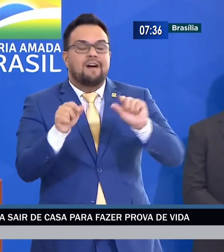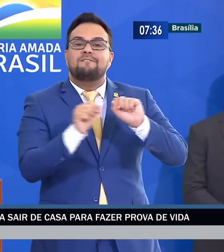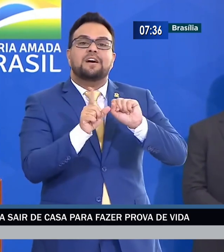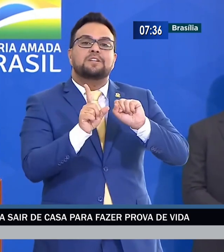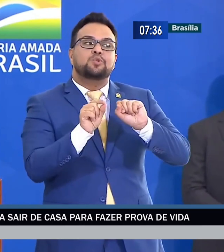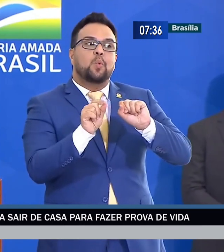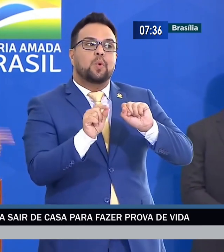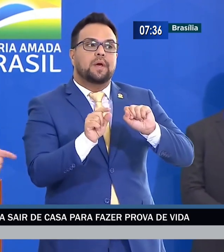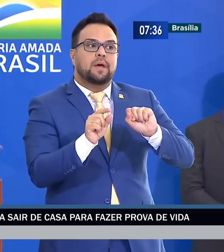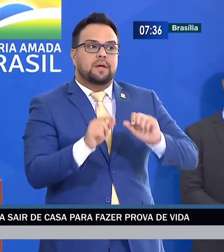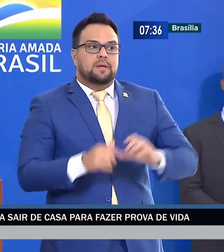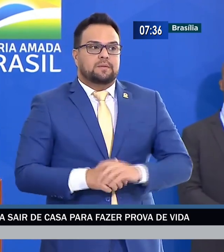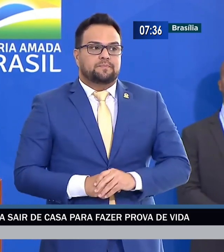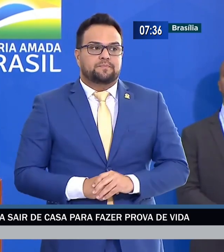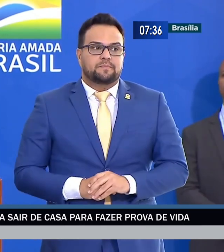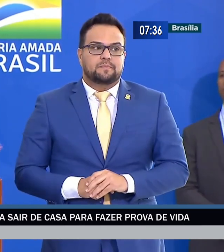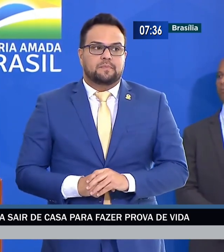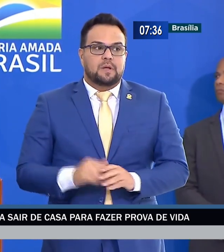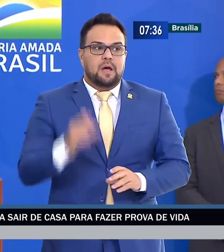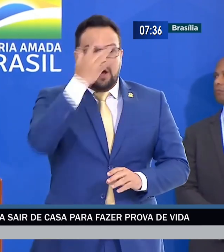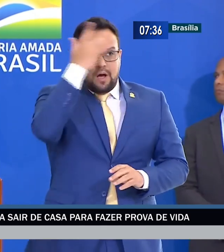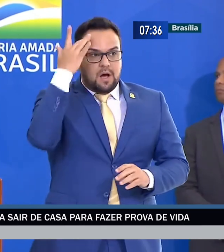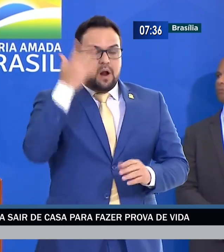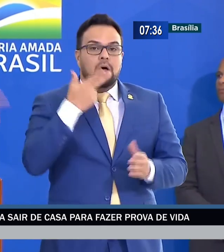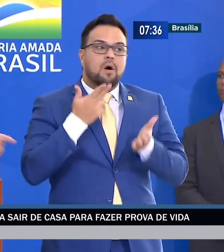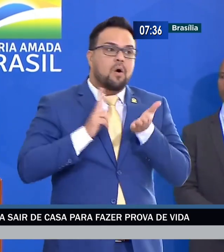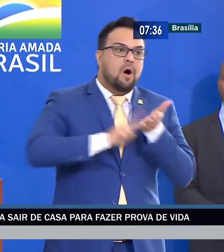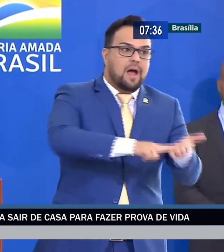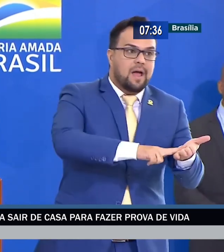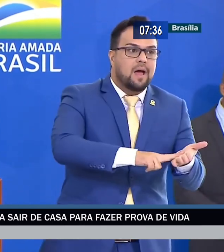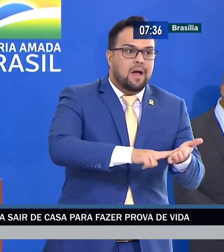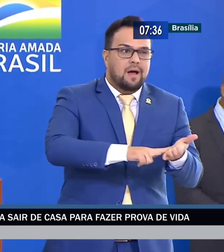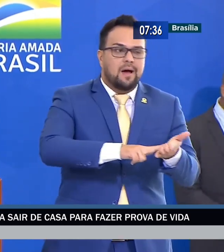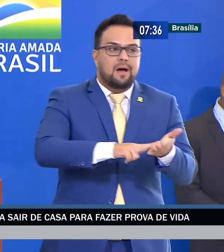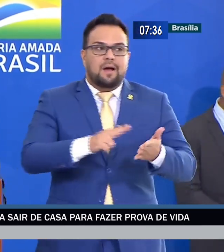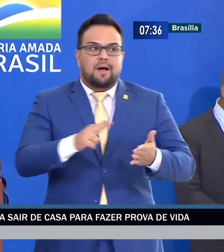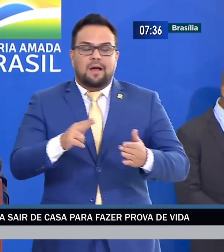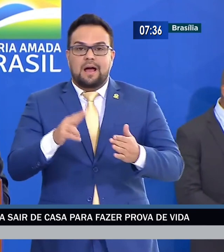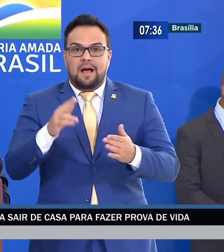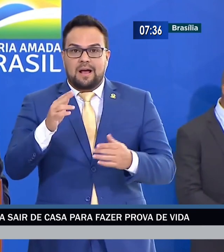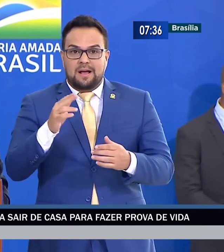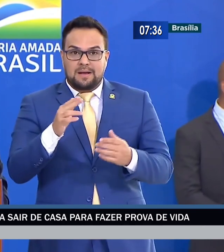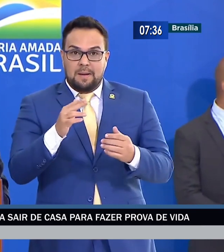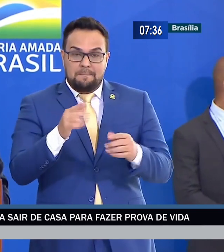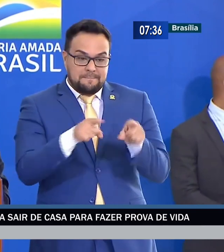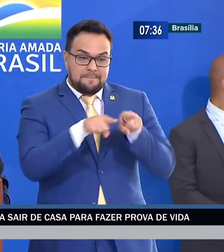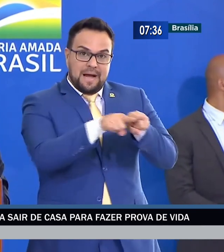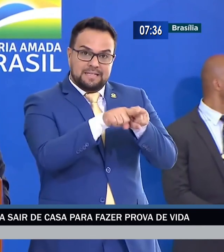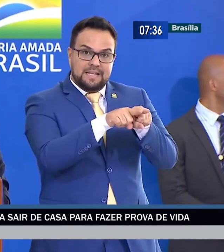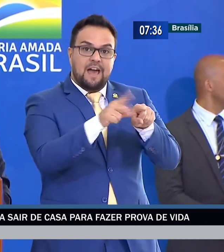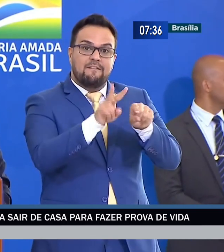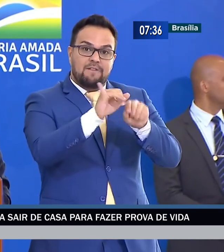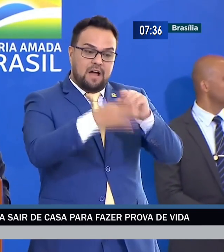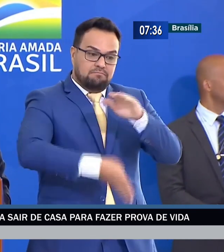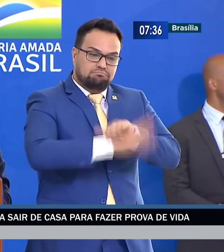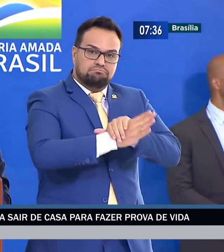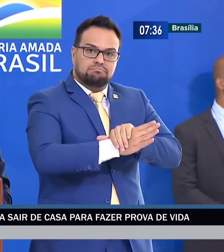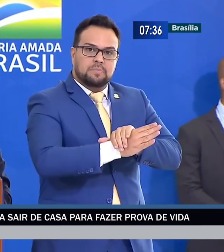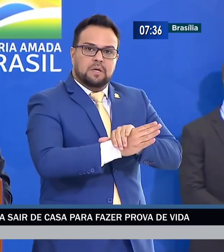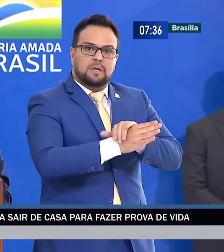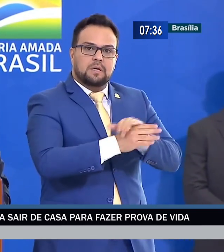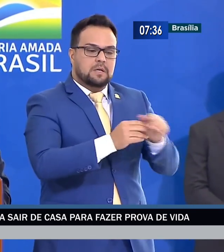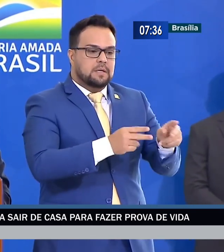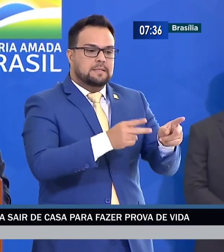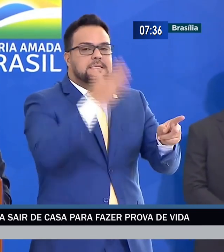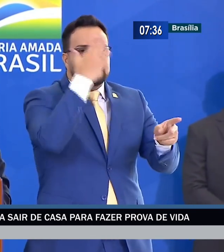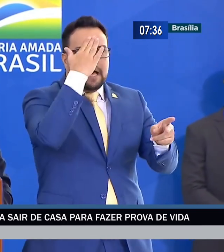para que o servidor para que o correio para que essa entidade parceira vá residência e faça a captura